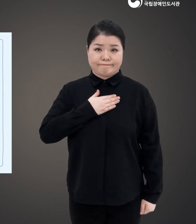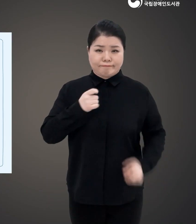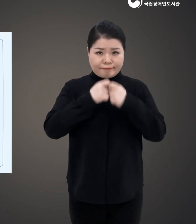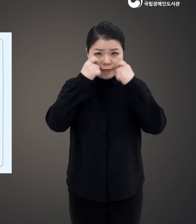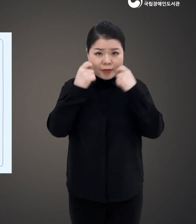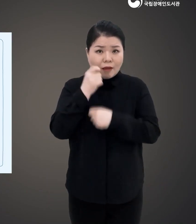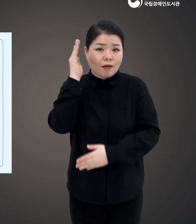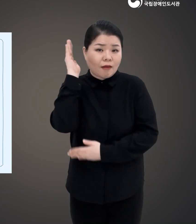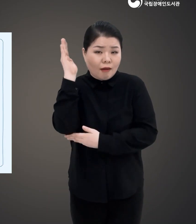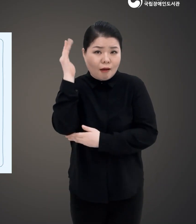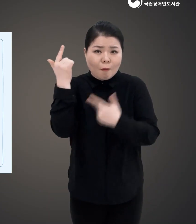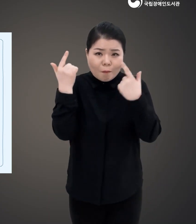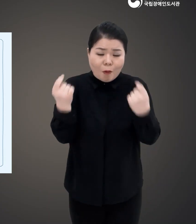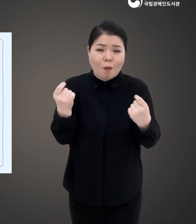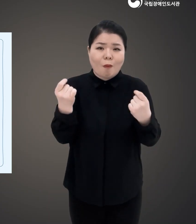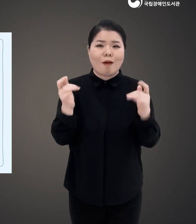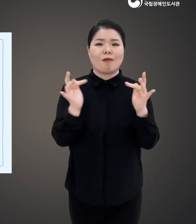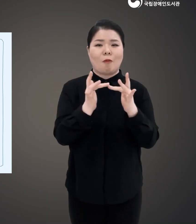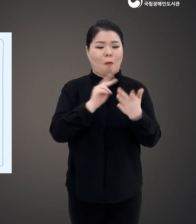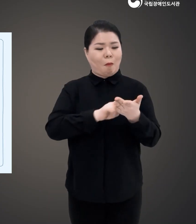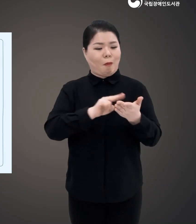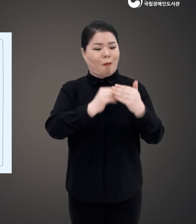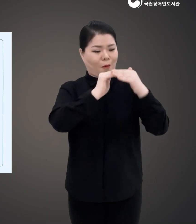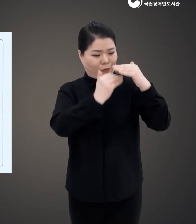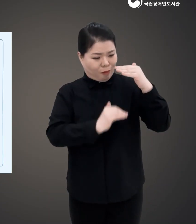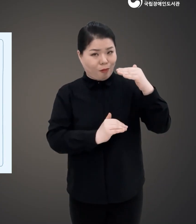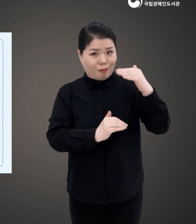마치 내 이야기를 보는 것 같은 웹툰과